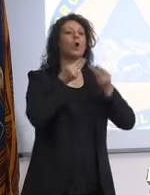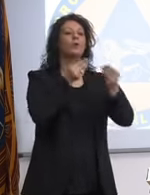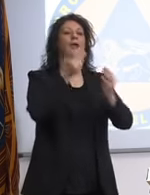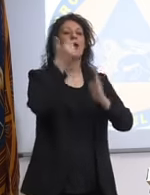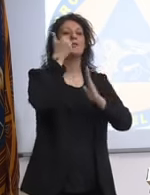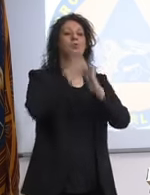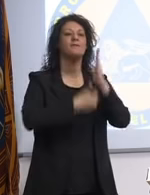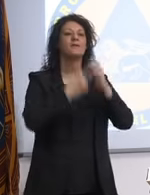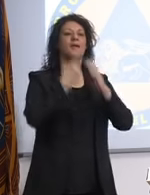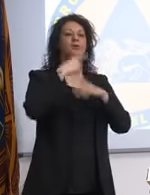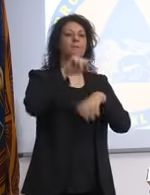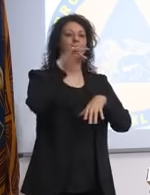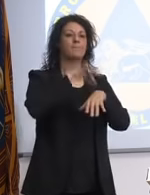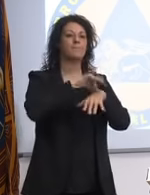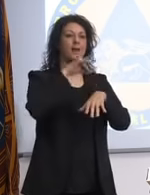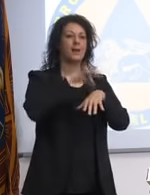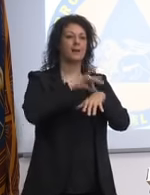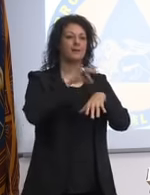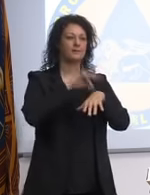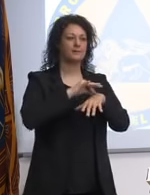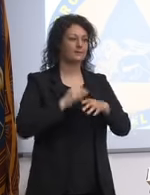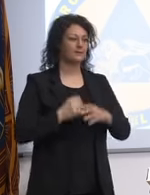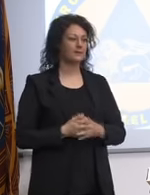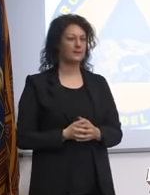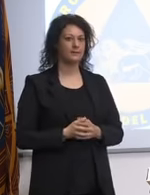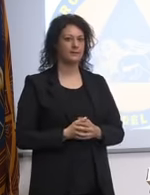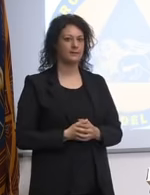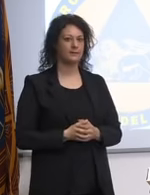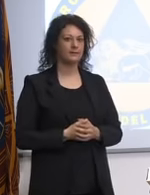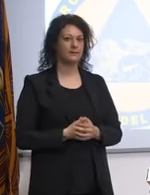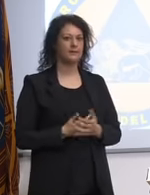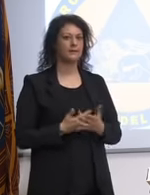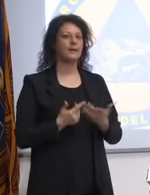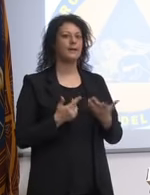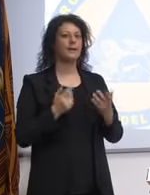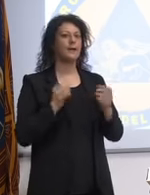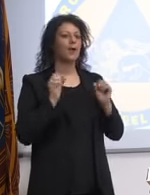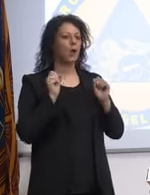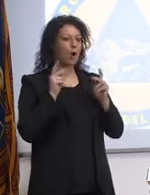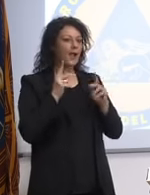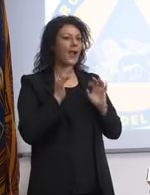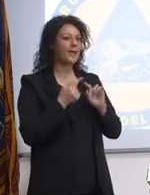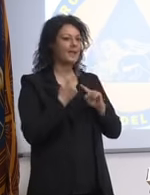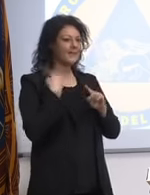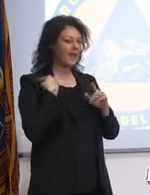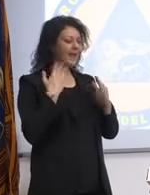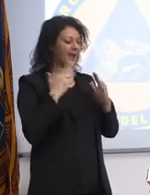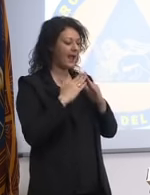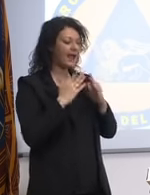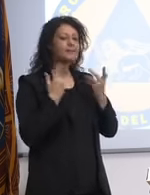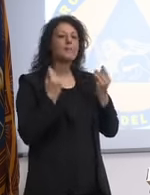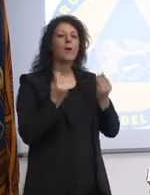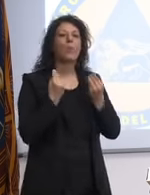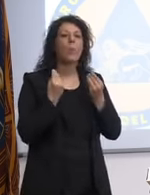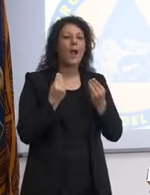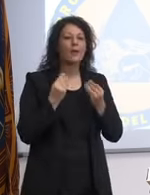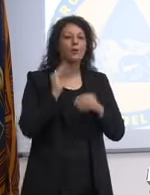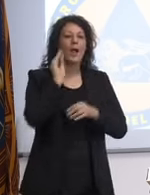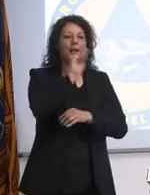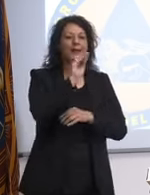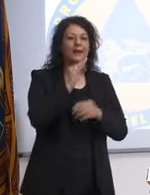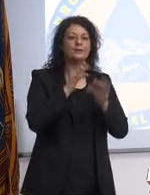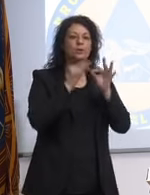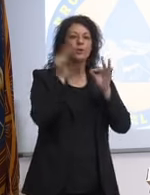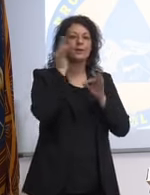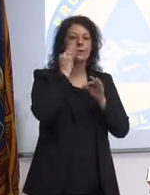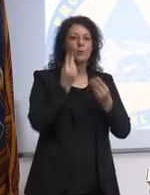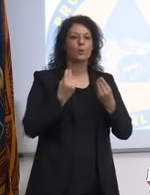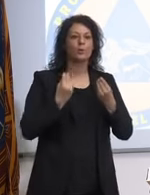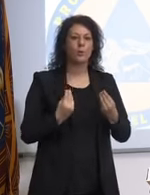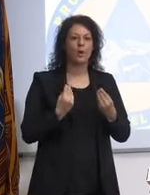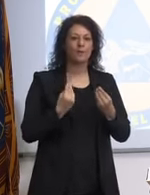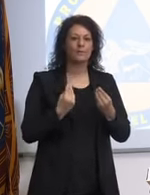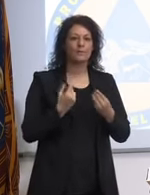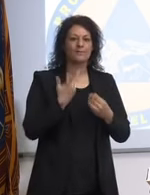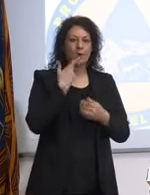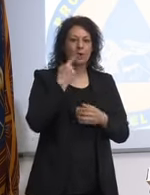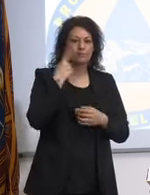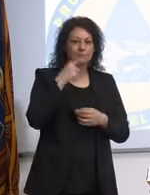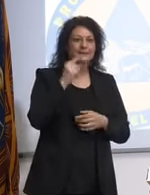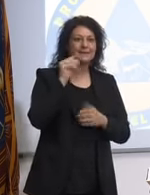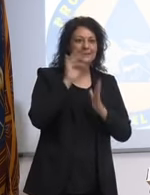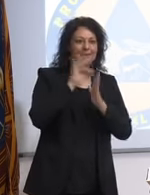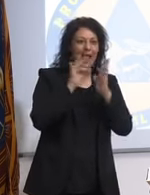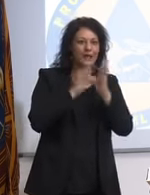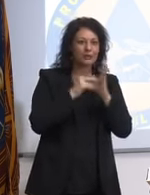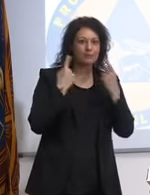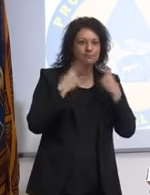questo certificato. Però non sappiamo quando ha chiesto di fare il tampone, è questo che serve a noi. Ok. Cioè,